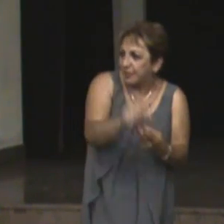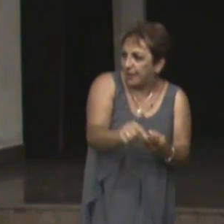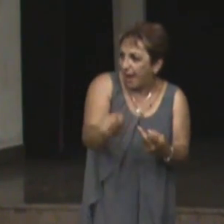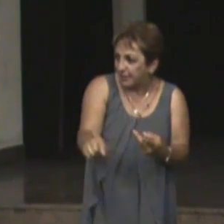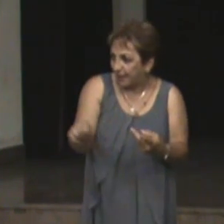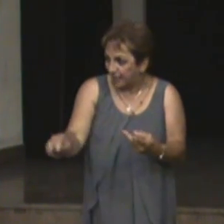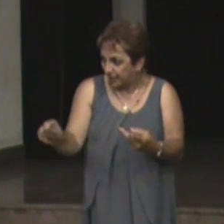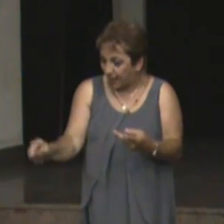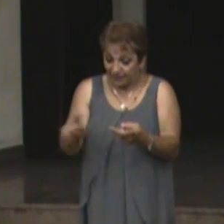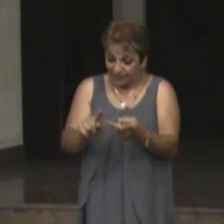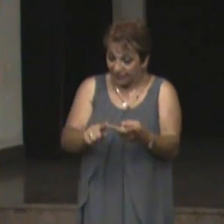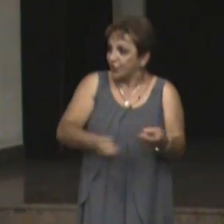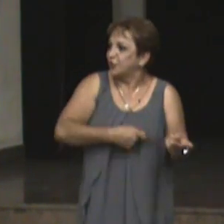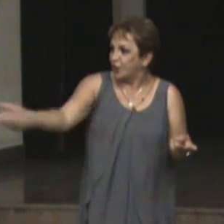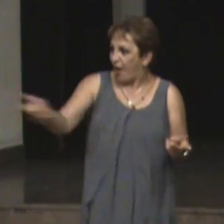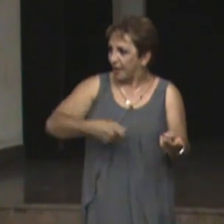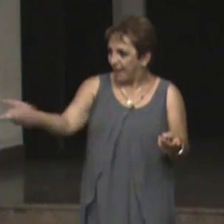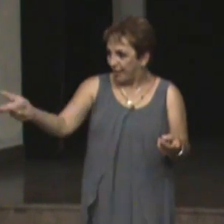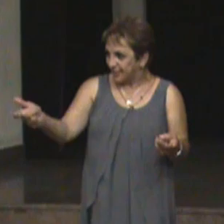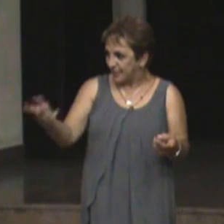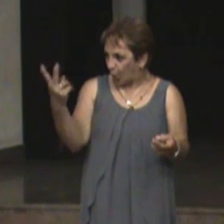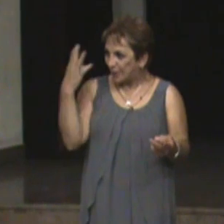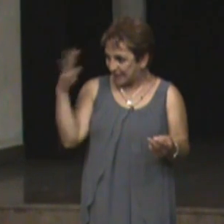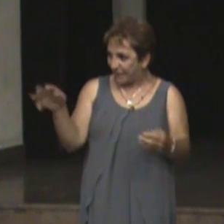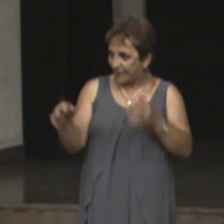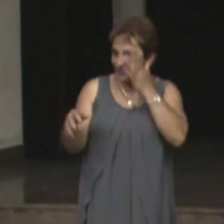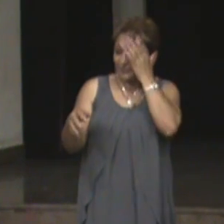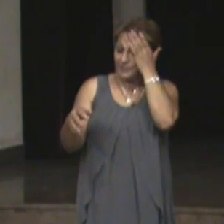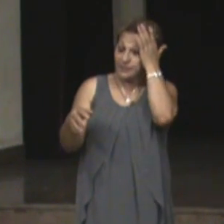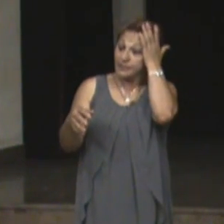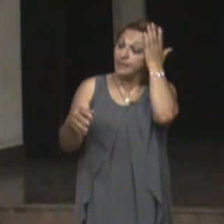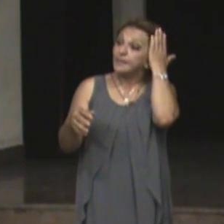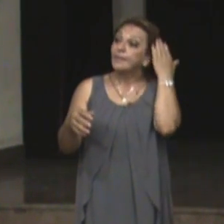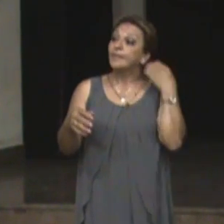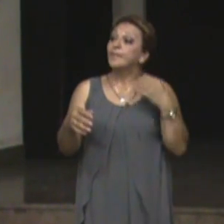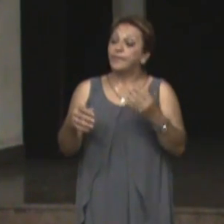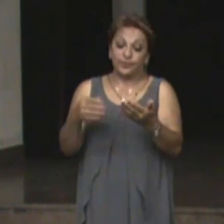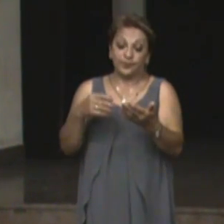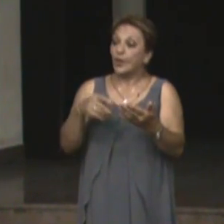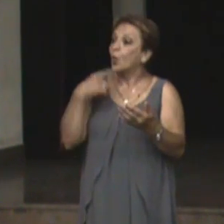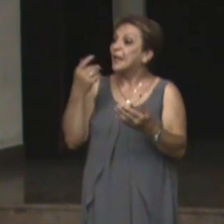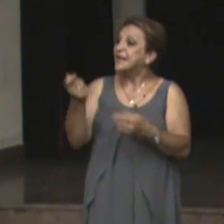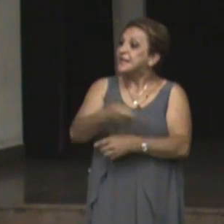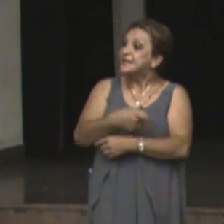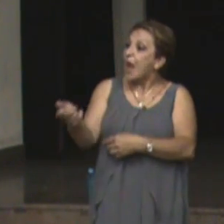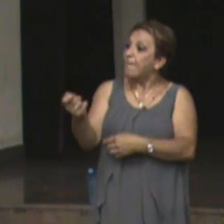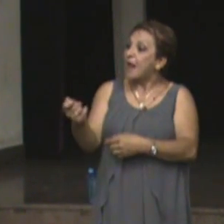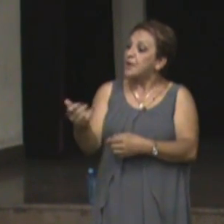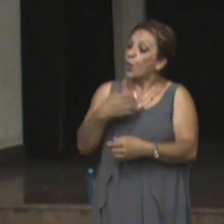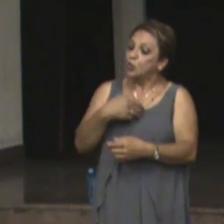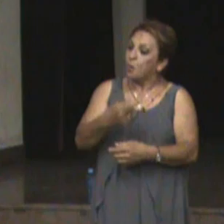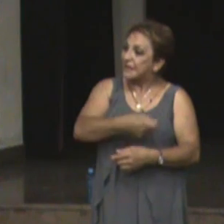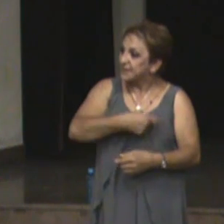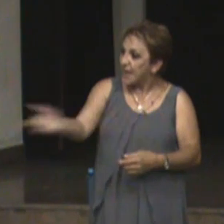սերմը, երբ որ մենք ափսոսում ենք, երբ քիչ է։ Այն, որ ասում է սերմացանը ելավ սերմանելու, այսինքն ոչ թե հատիկ-հատիկ,